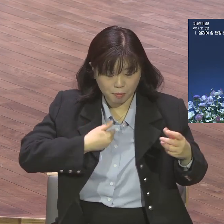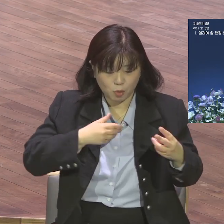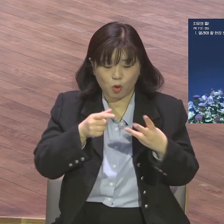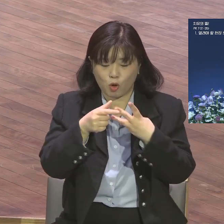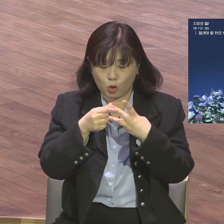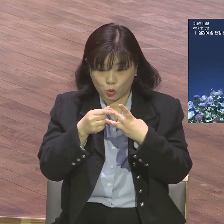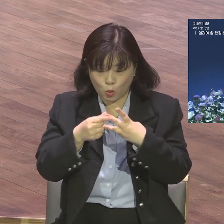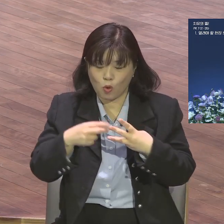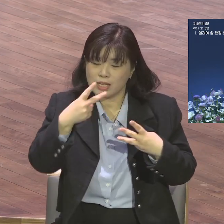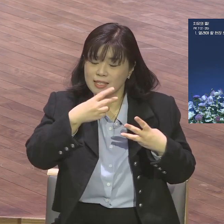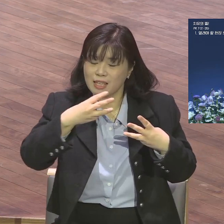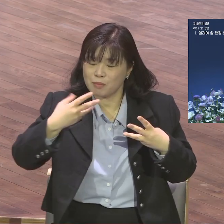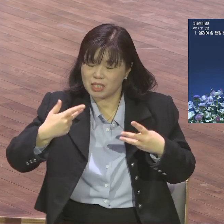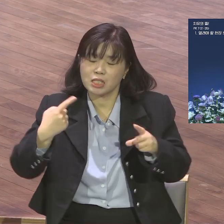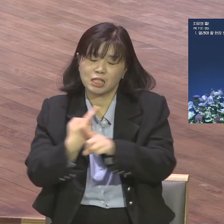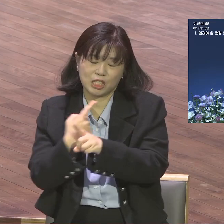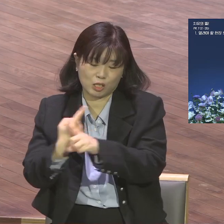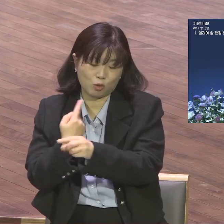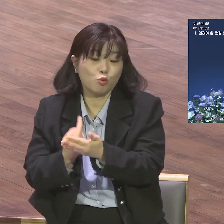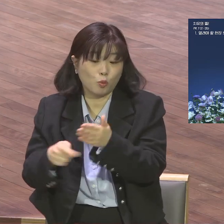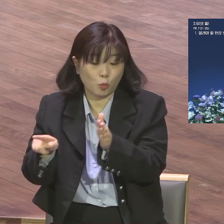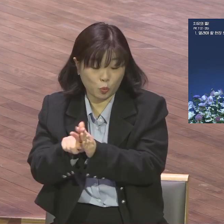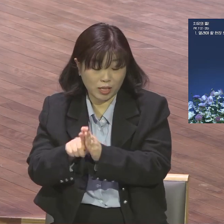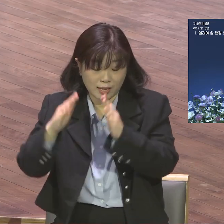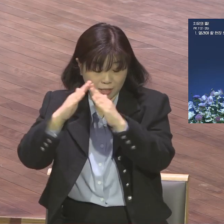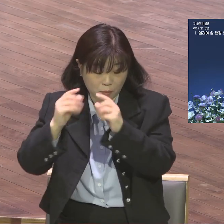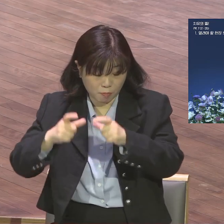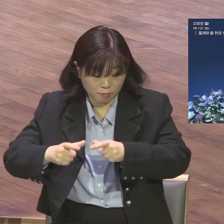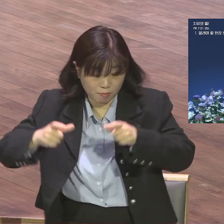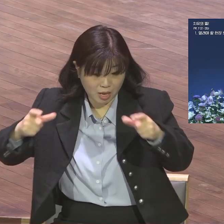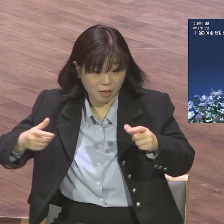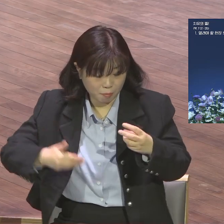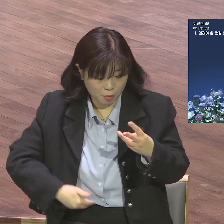장막터를 넓히는 237 치유운동, 가족의 장막터를 넓히는